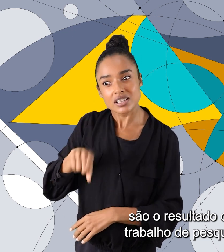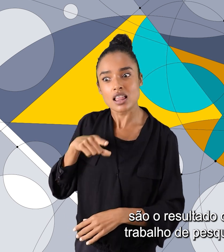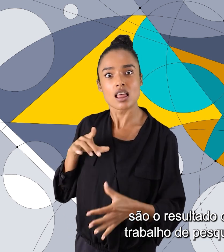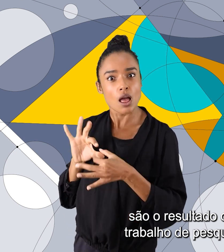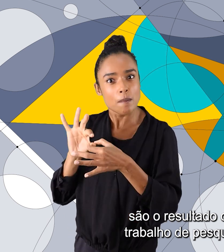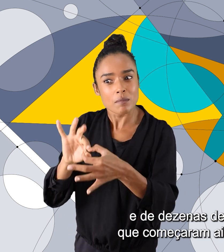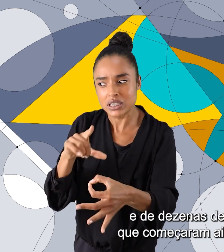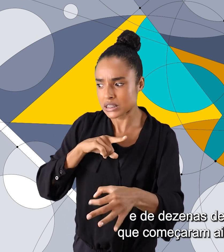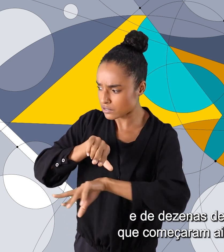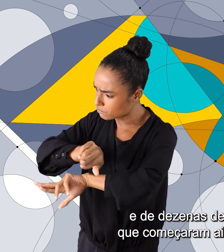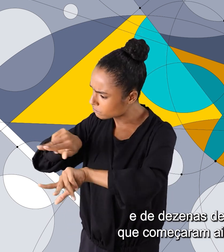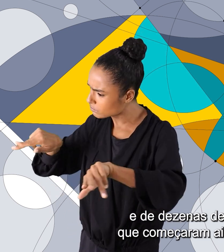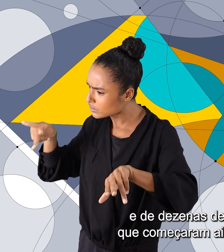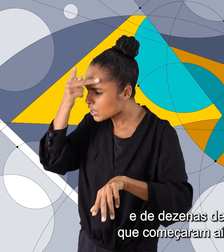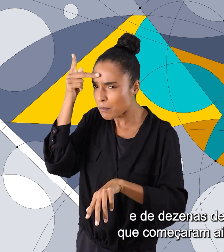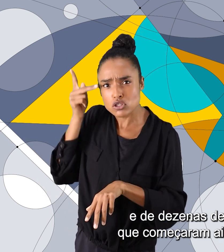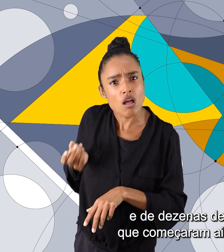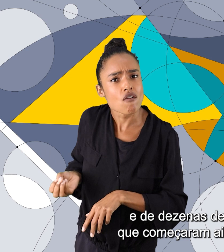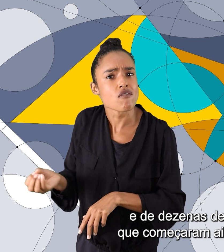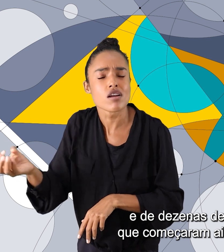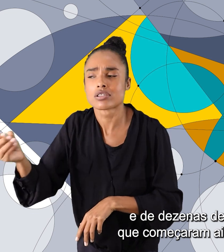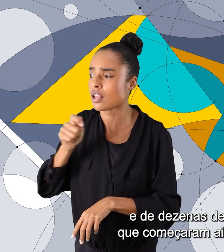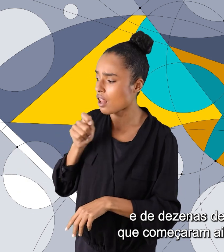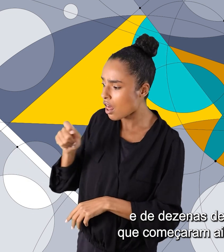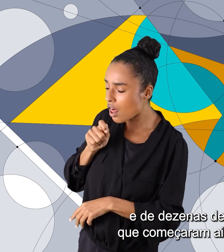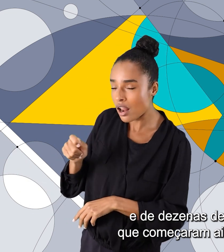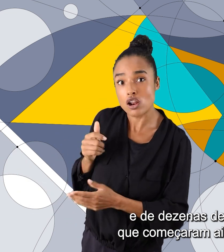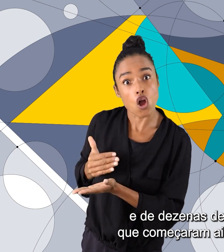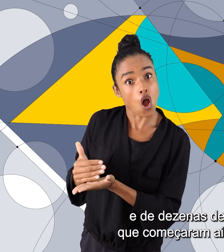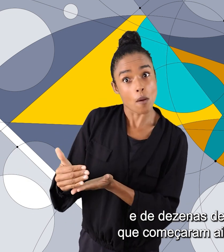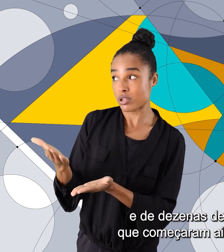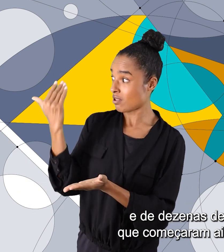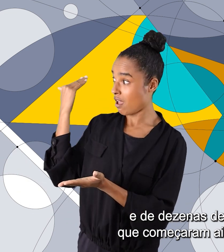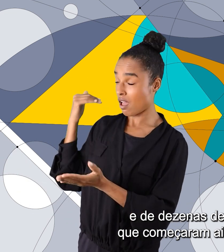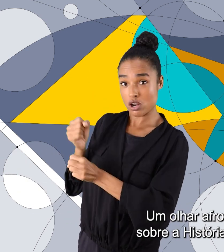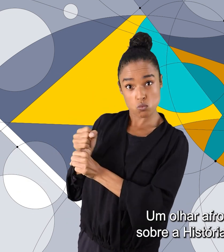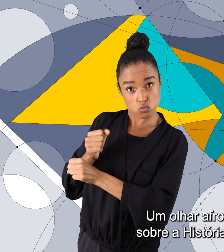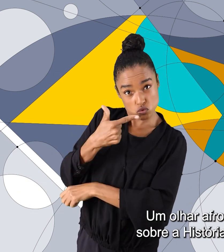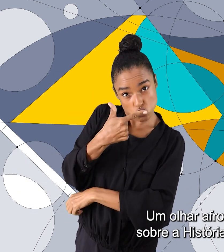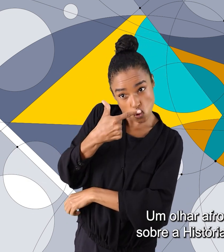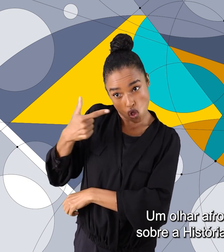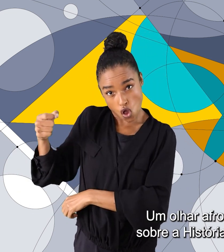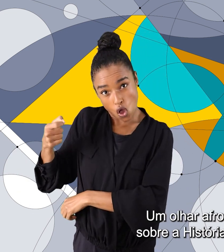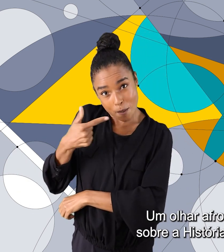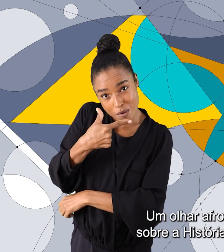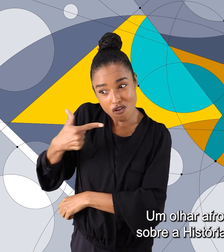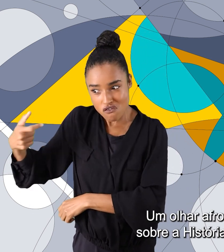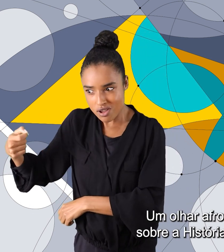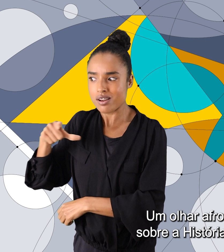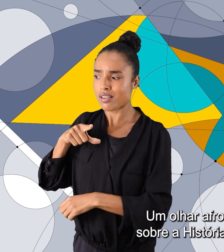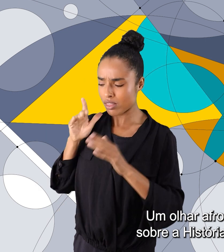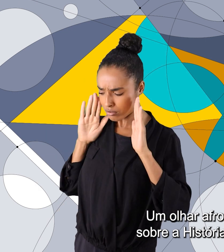pesquisa, viagens e de dezenas de entrevistas que começaram ainda em 2020. Um olhar